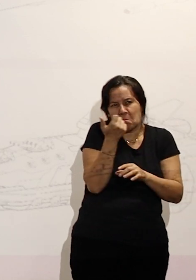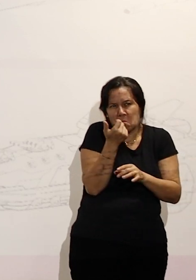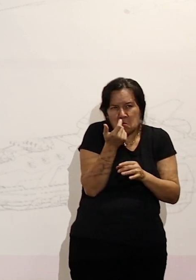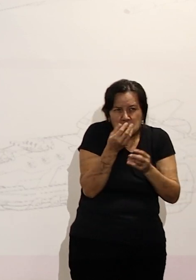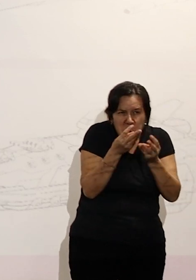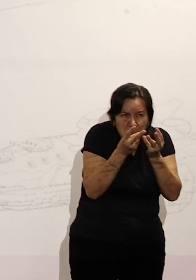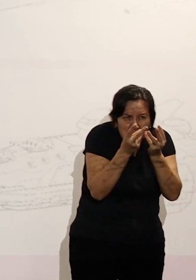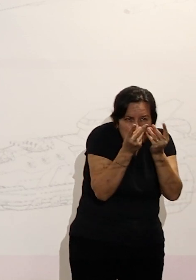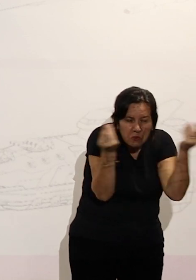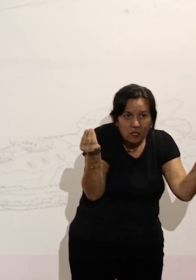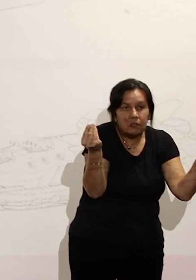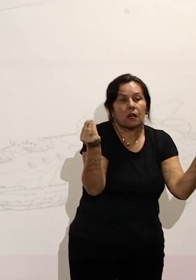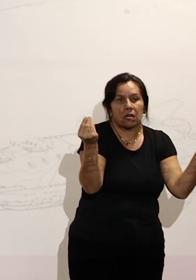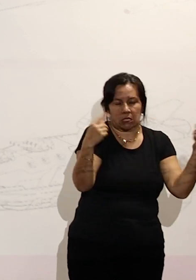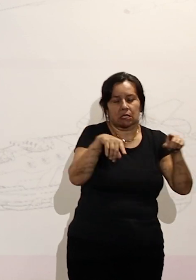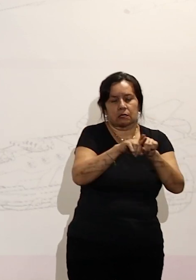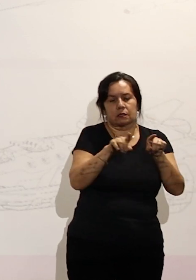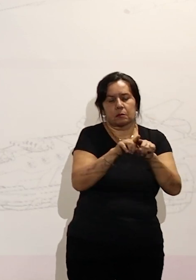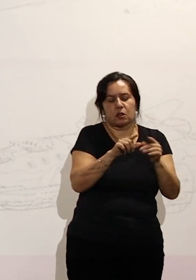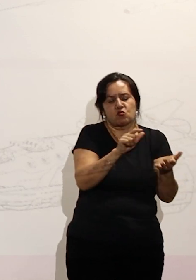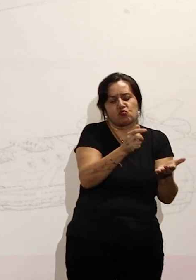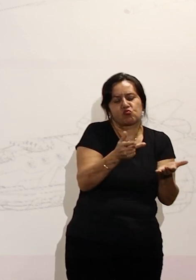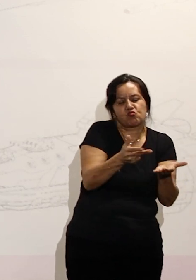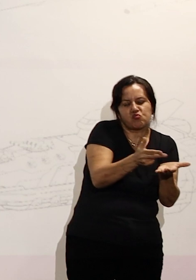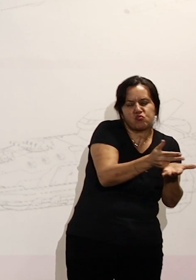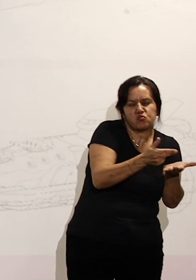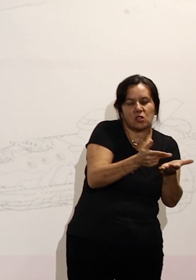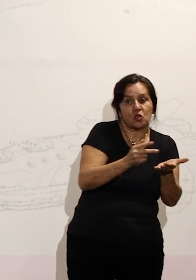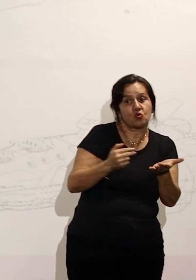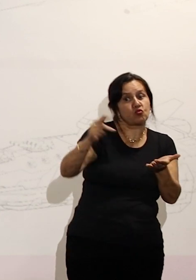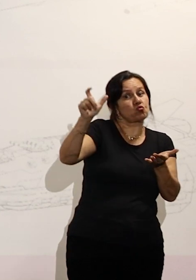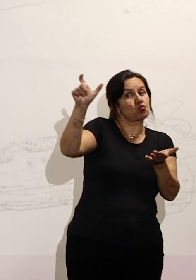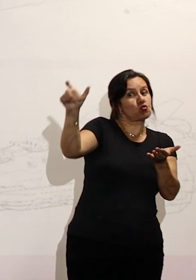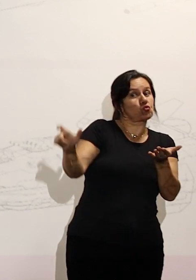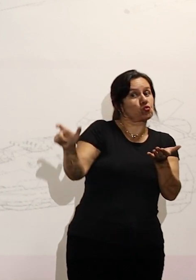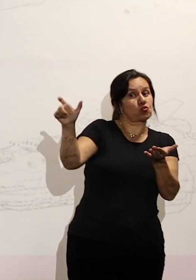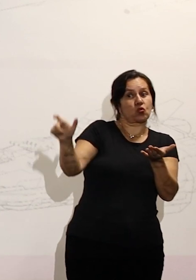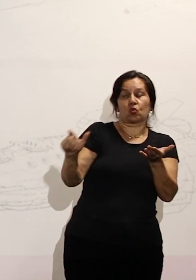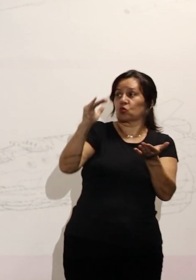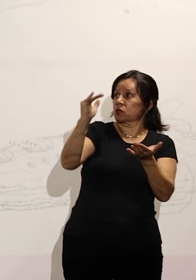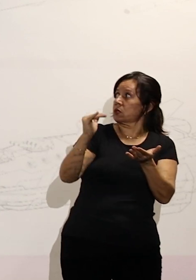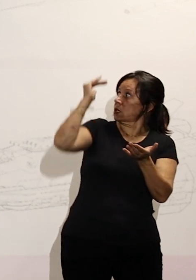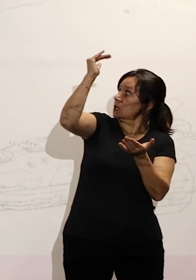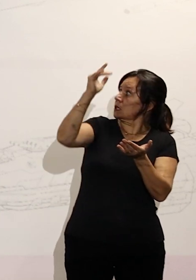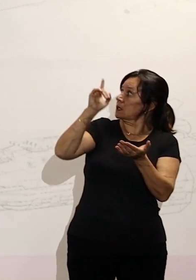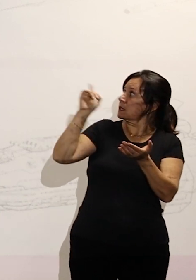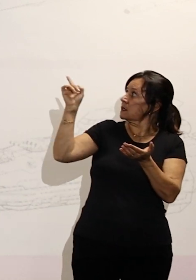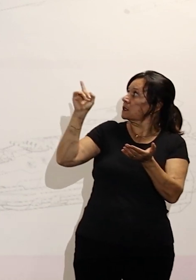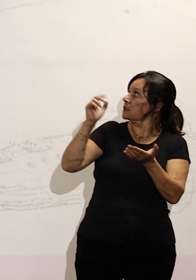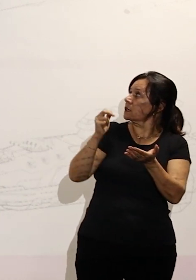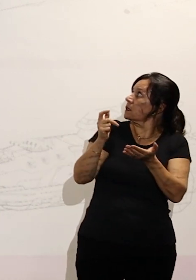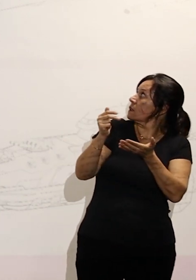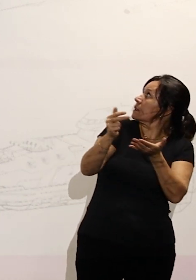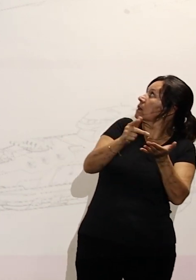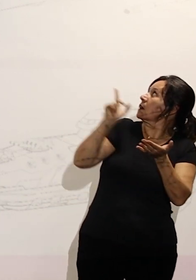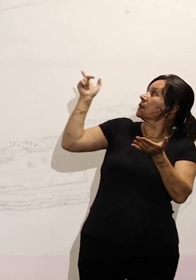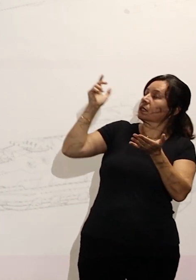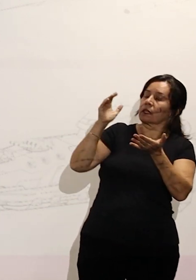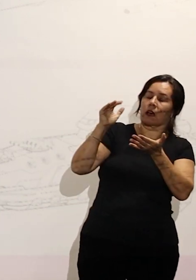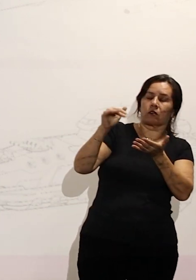numa referência que o cliente me mandou. E os outros, o de cima, o cliente me mandou algumas referências de aviões de